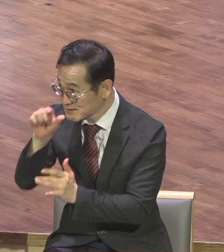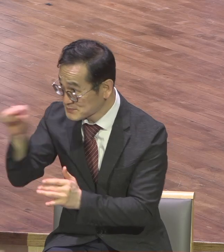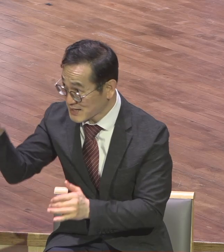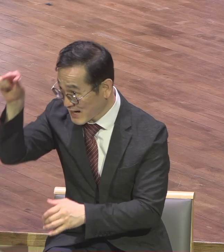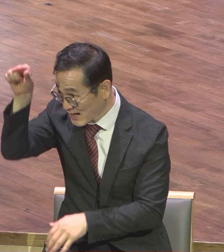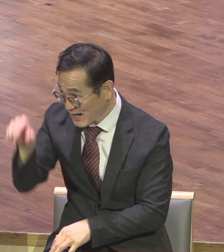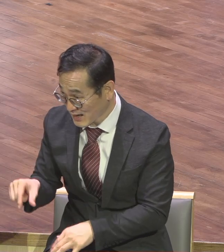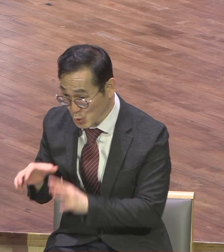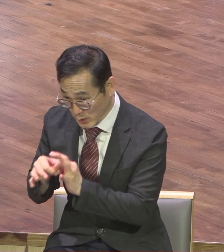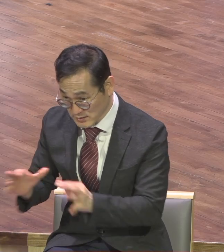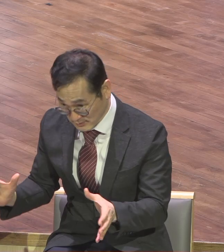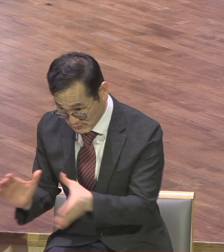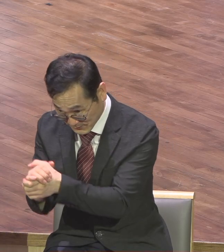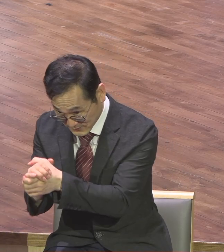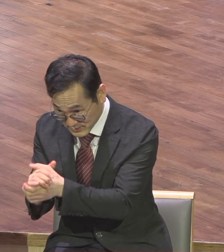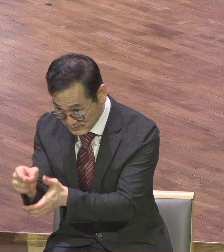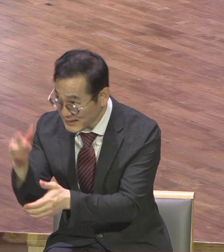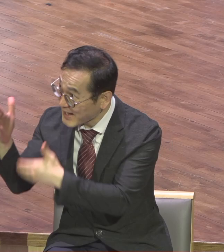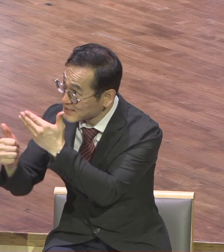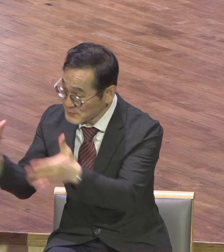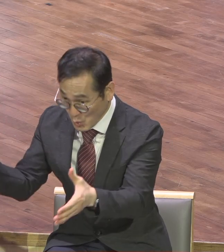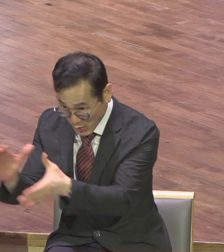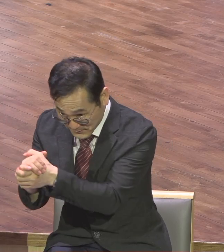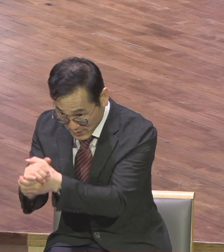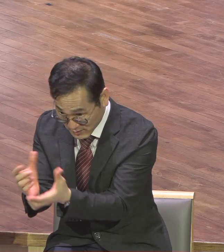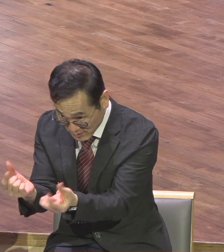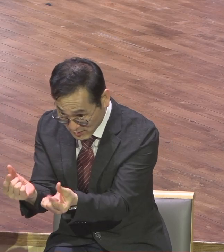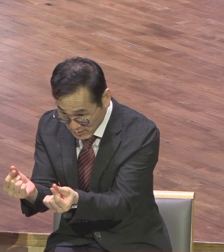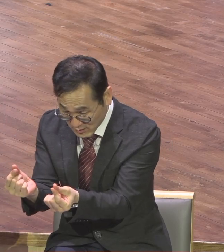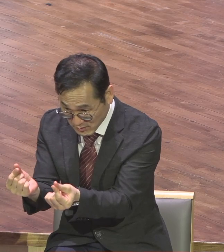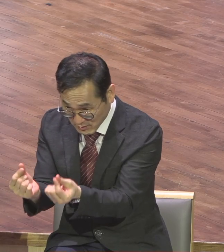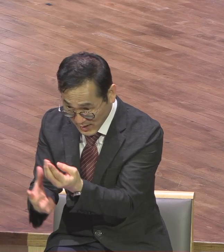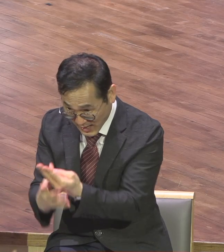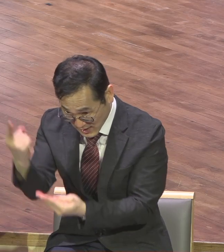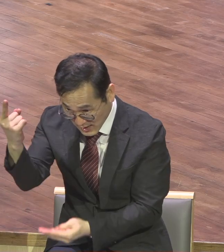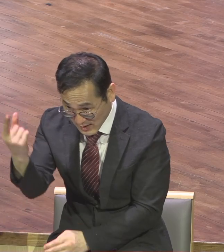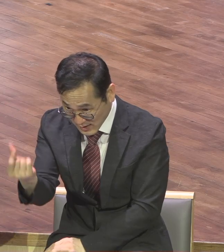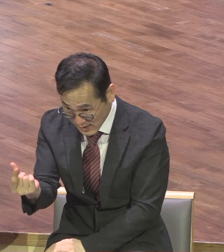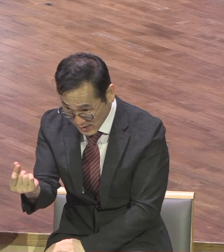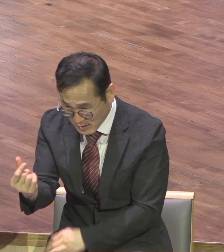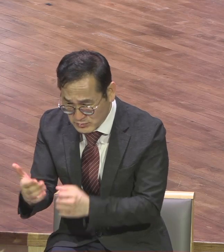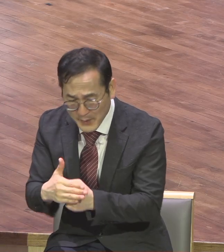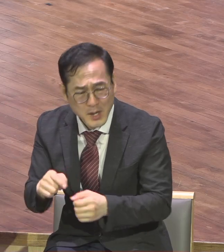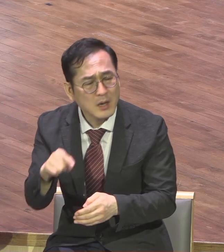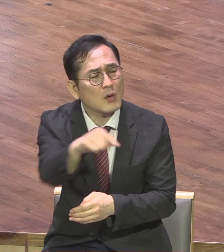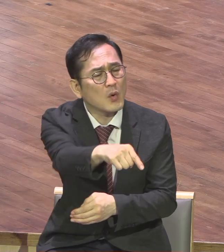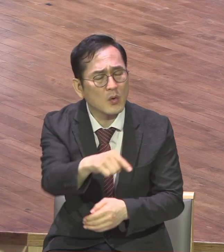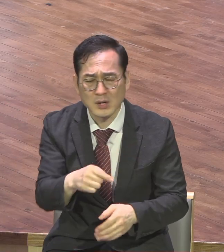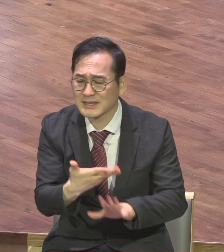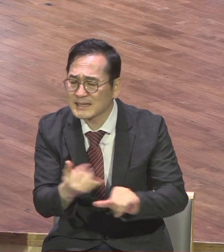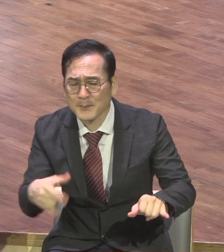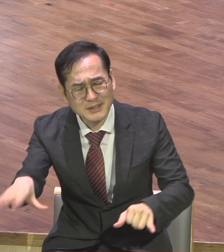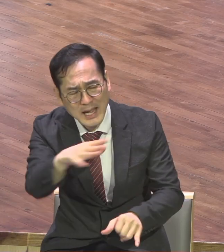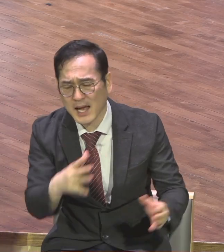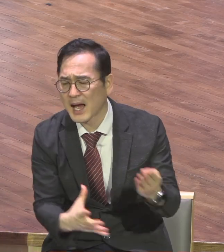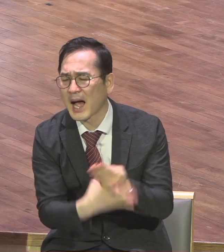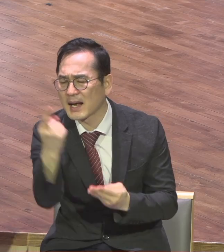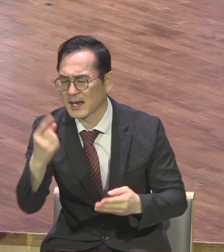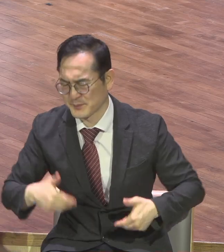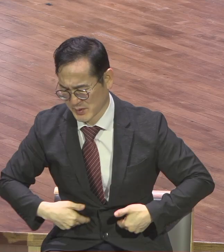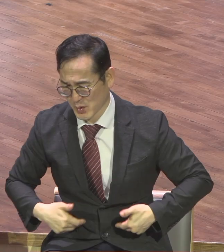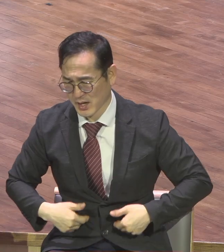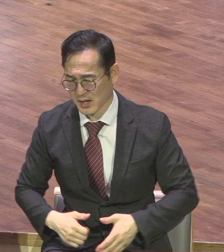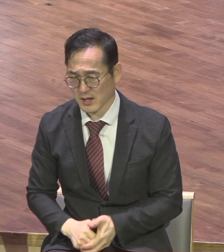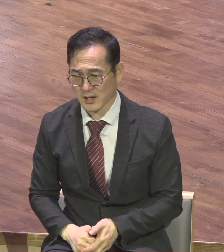이루신 화평에 감사하고 하나가 되어야 된다. 하나가 되어야 된다. 에베소 교회 성도들이 하는 말씀입니다.